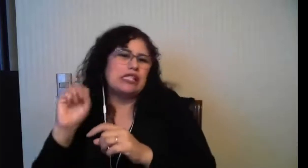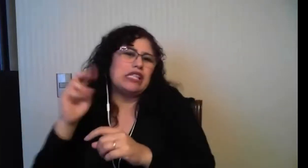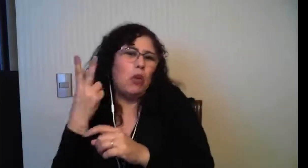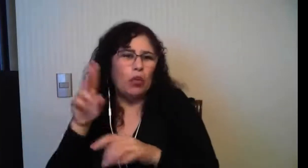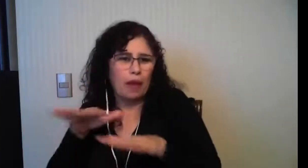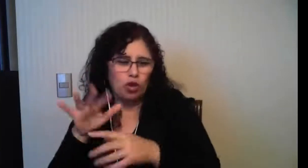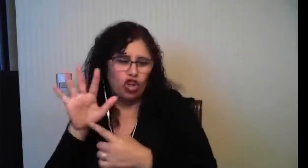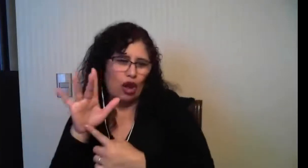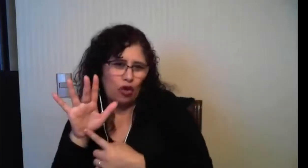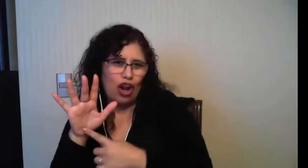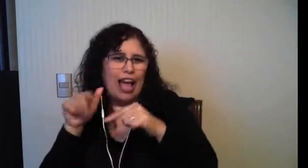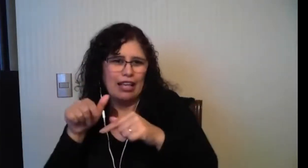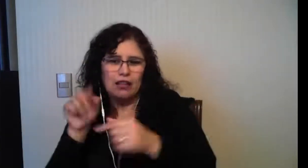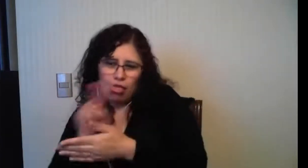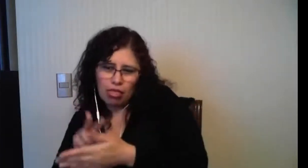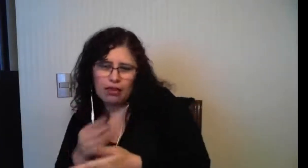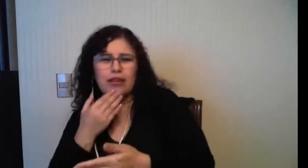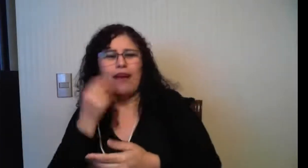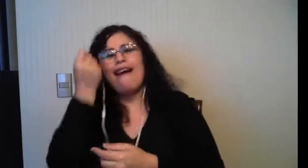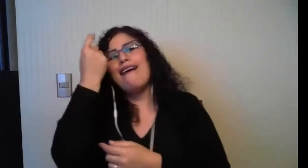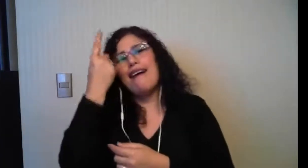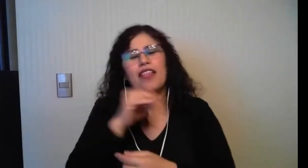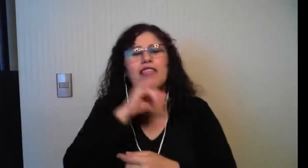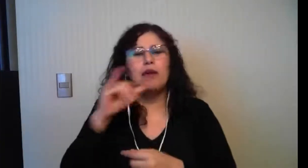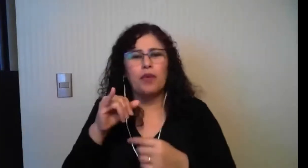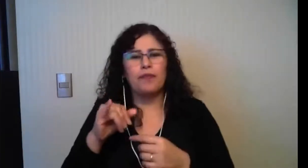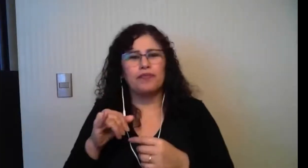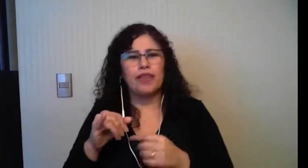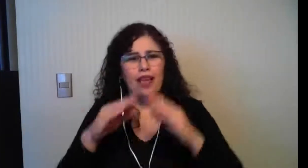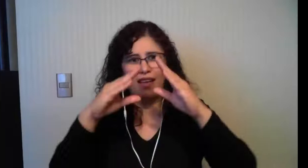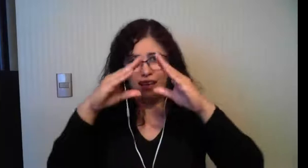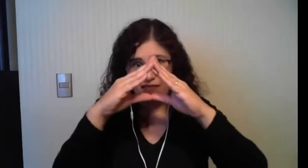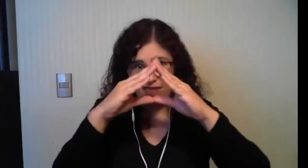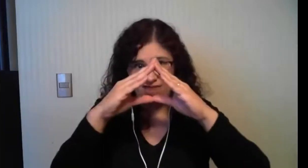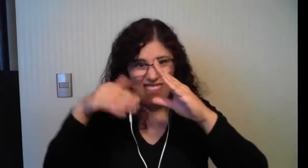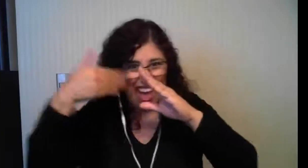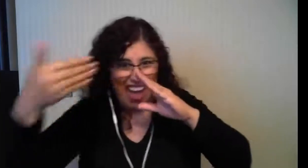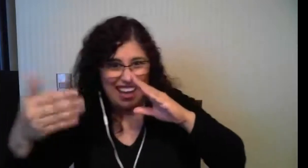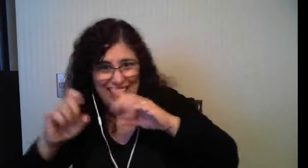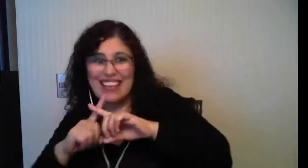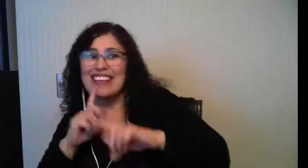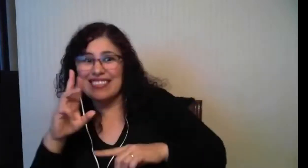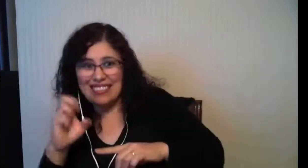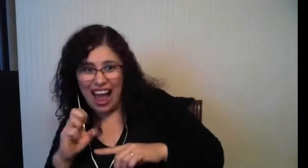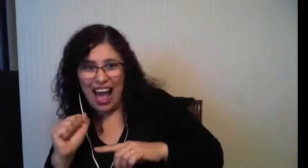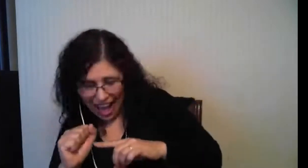comprendamos bien eso, podamos hablar de lesiones de la vía extrapiramidales, ¿ok?